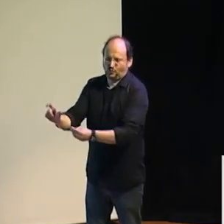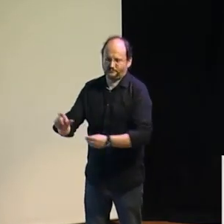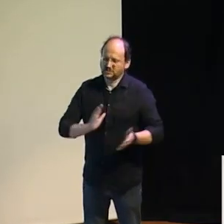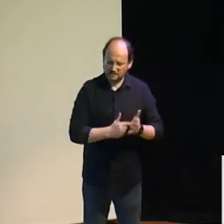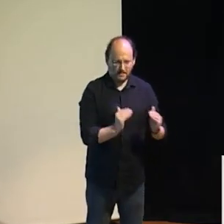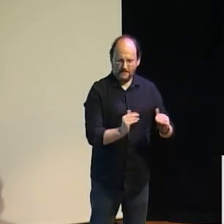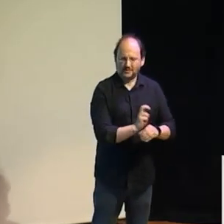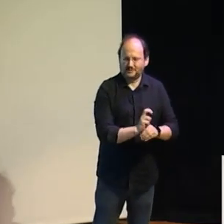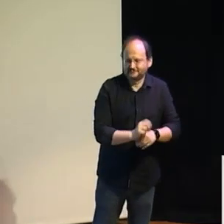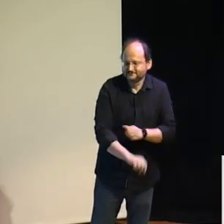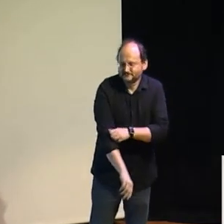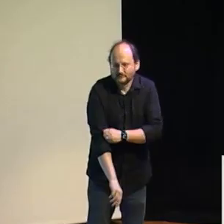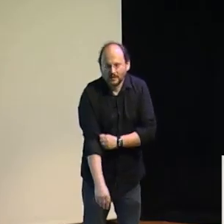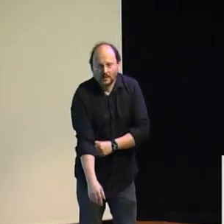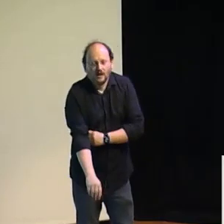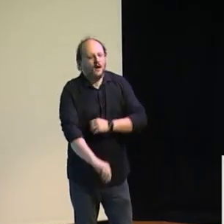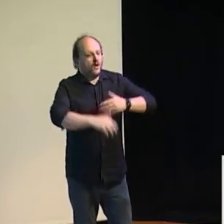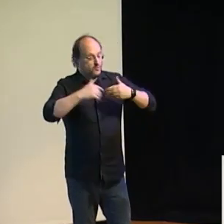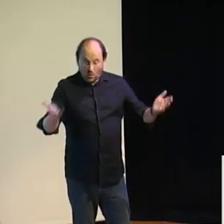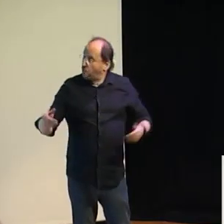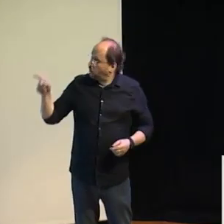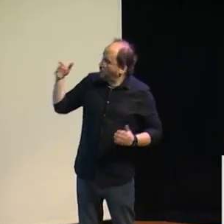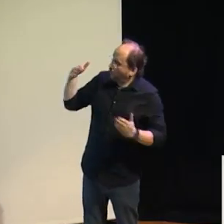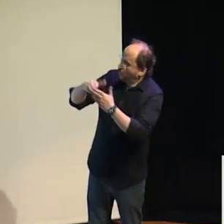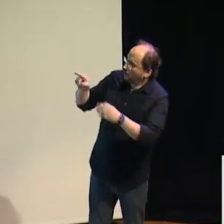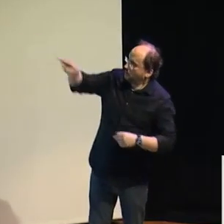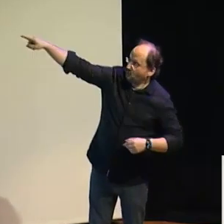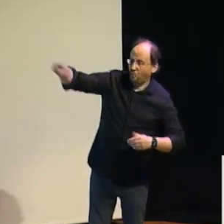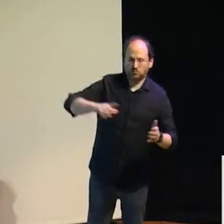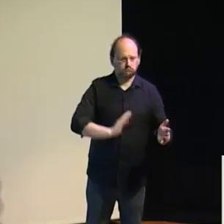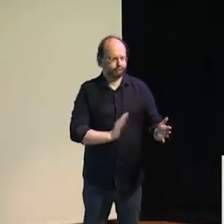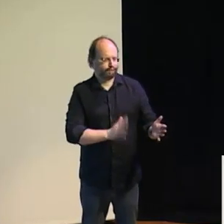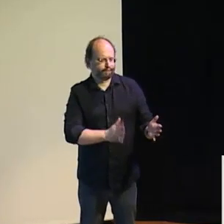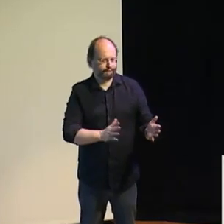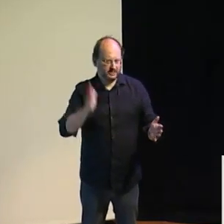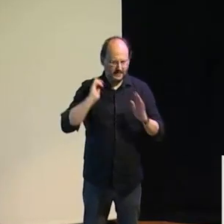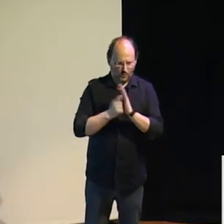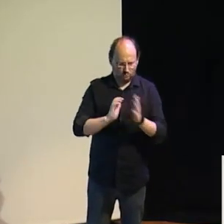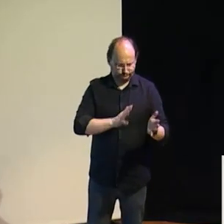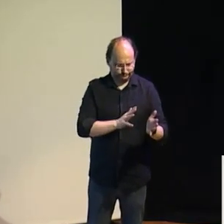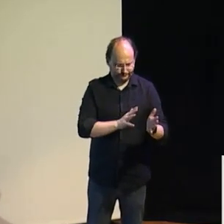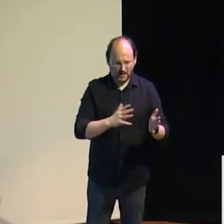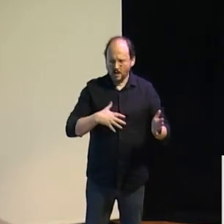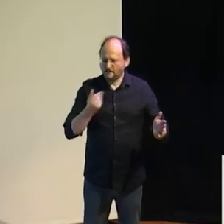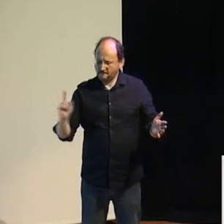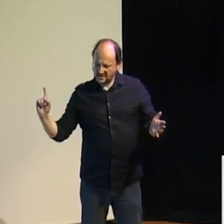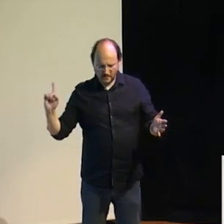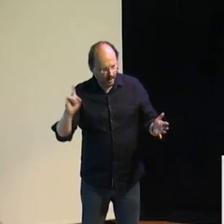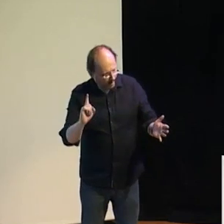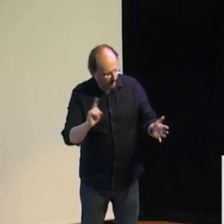Donc on a rajouté un mot dans le français qui était limité parce qu'il ne pouvait pas exprimer ce qu'on voulait exprimer vraiment en langue des signes. Donc à l'époque, on utilisait